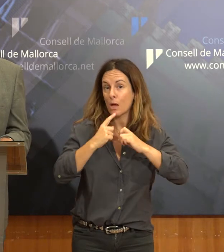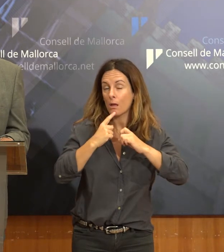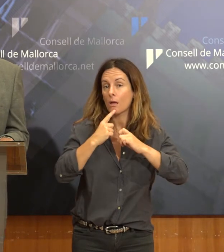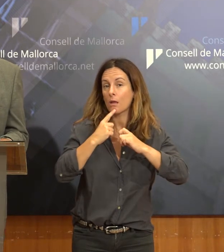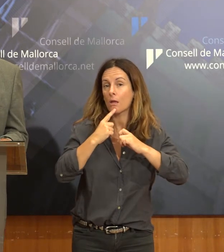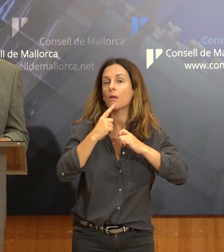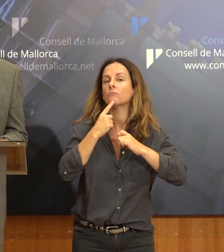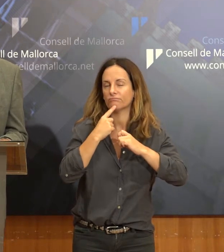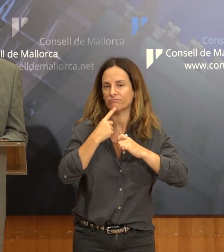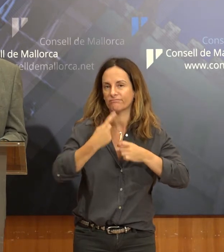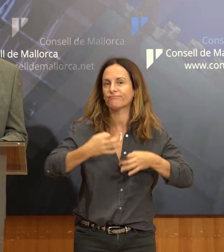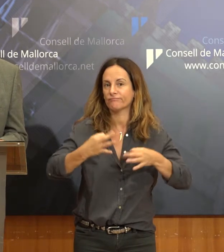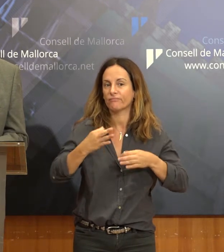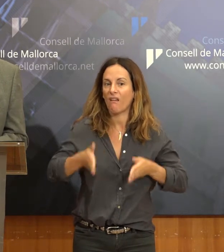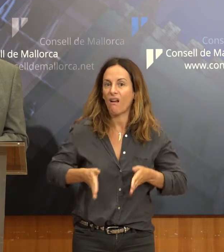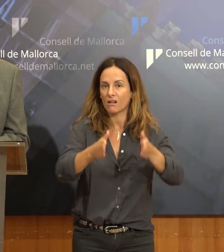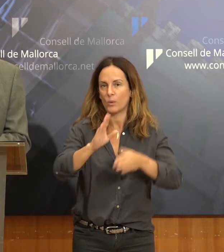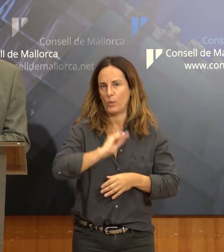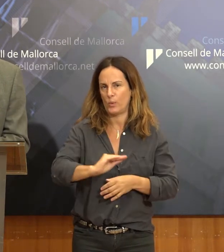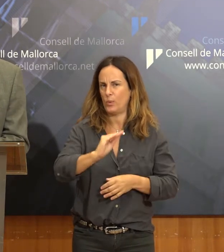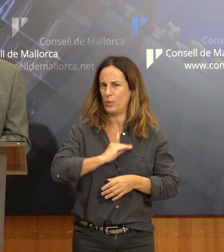entre bastant i molt insegura.